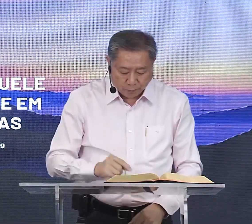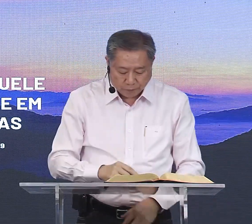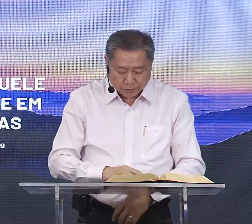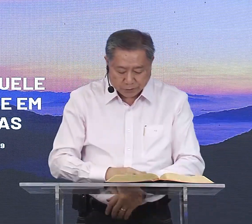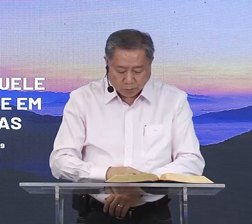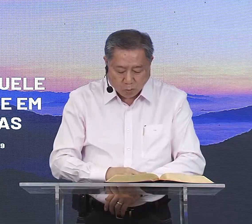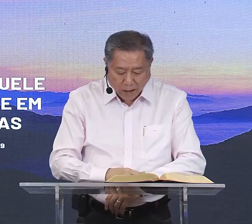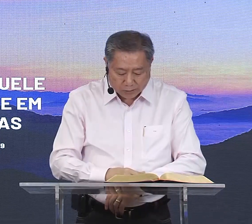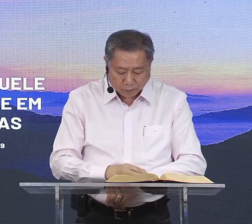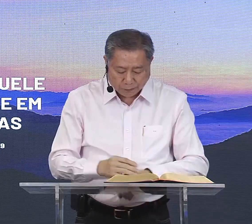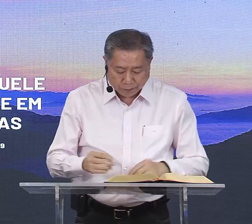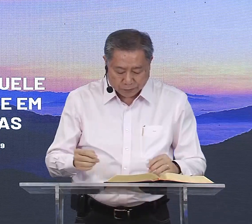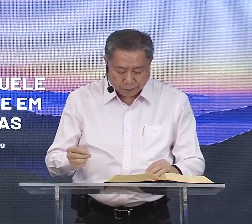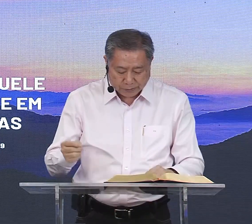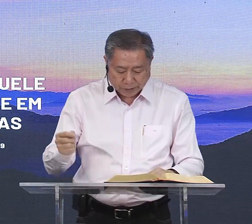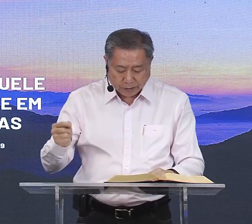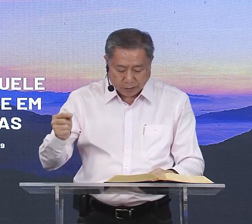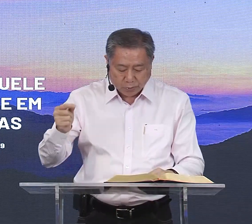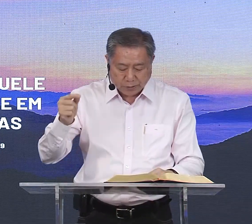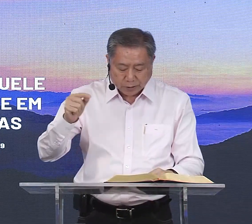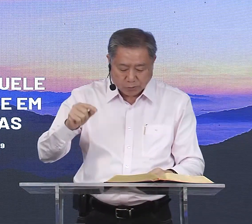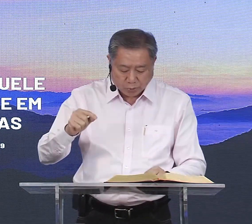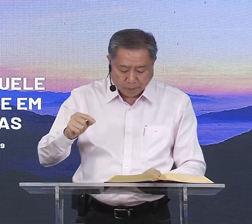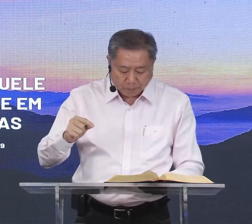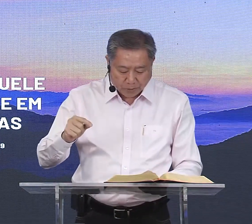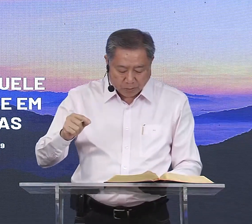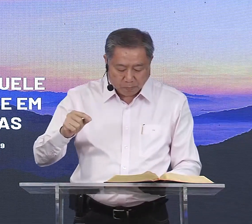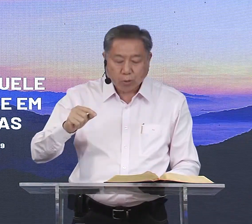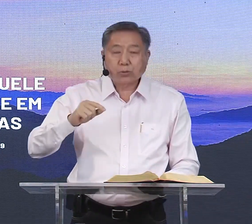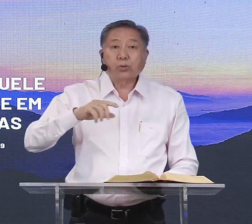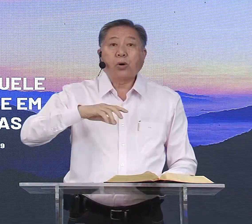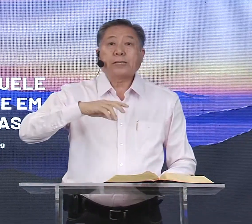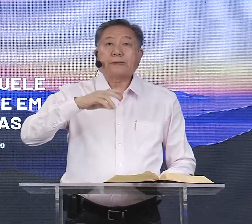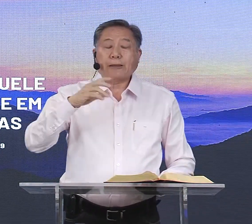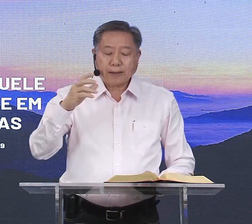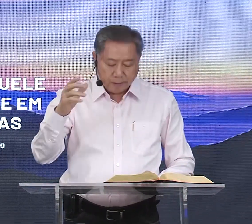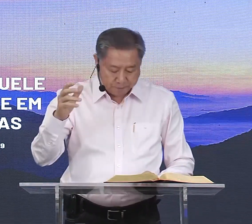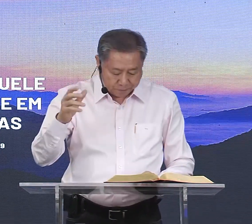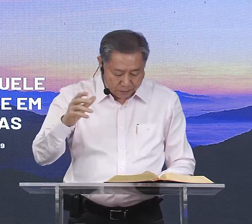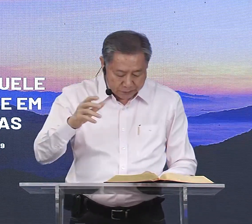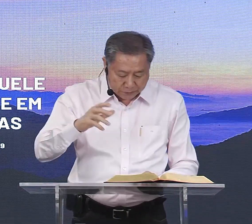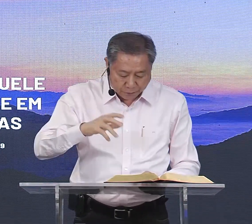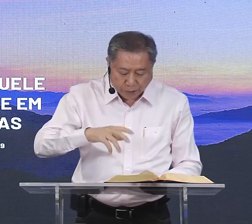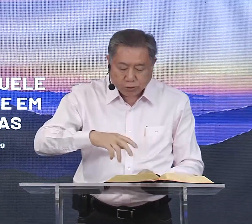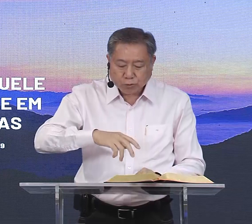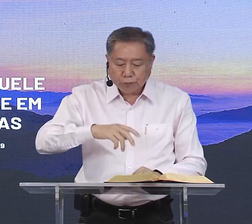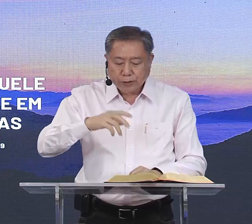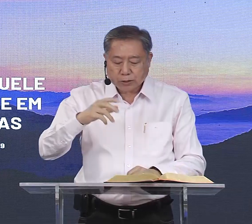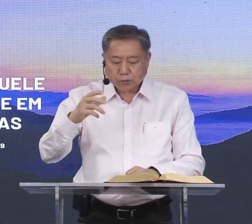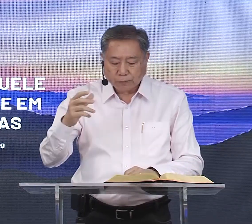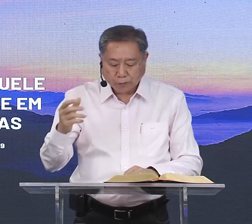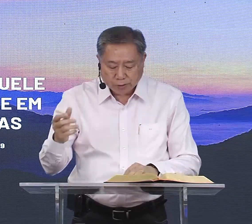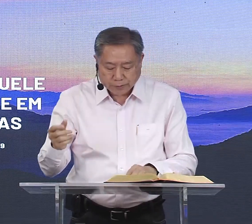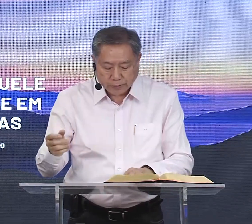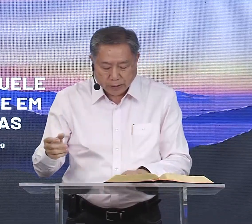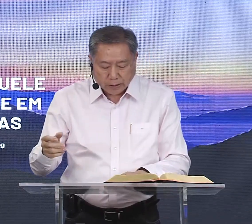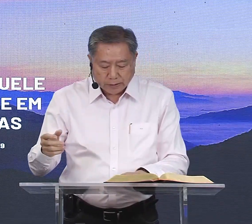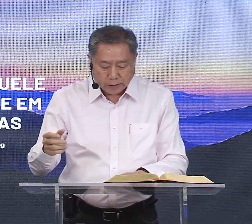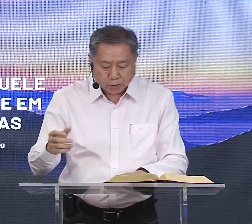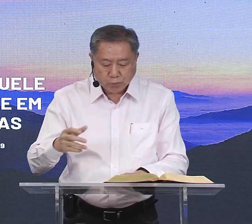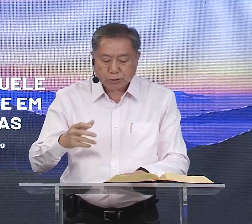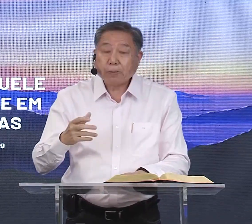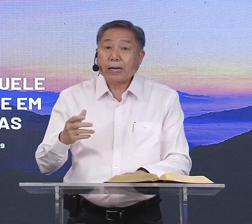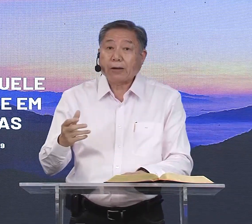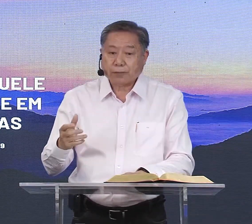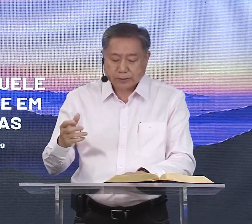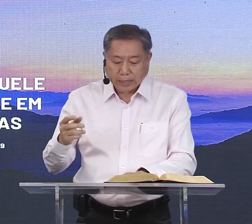for para o versículo 4, você vai dizer, no entanto, por toda a terra se faz ouvir a sua voz e